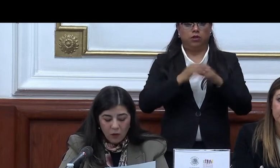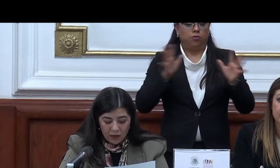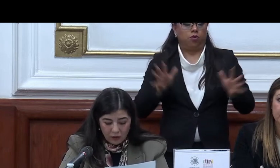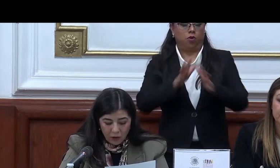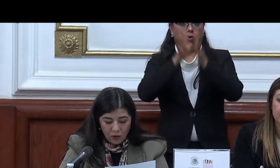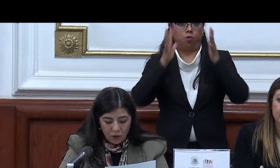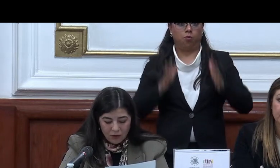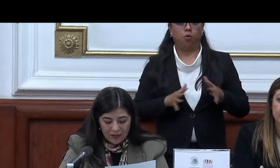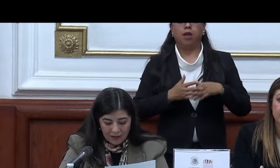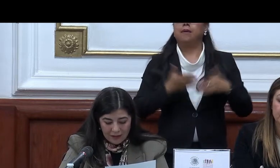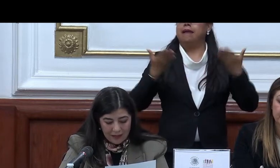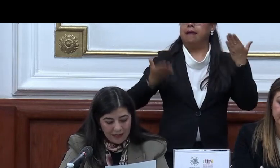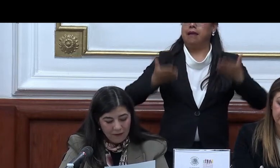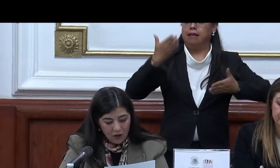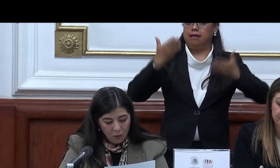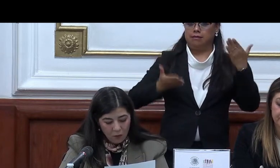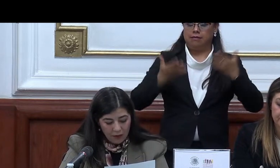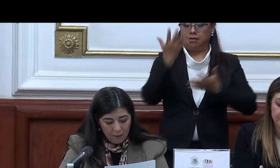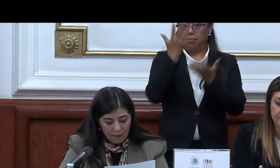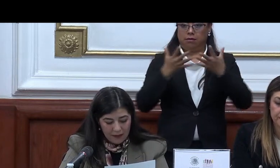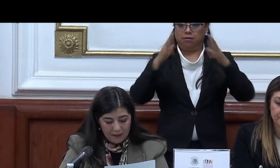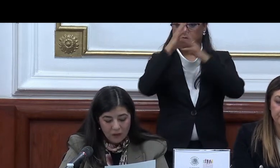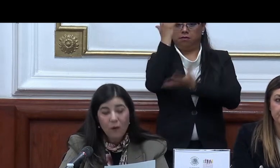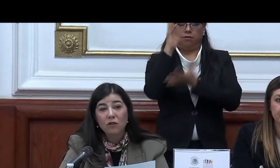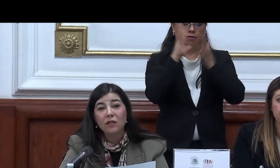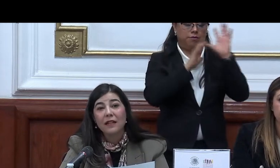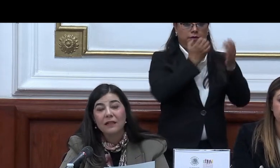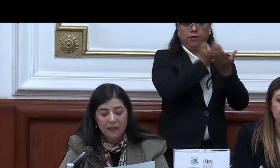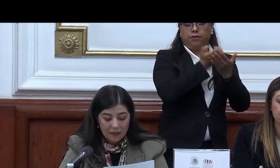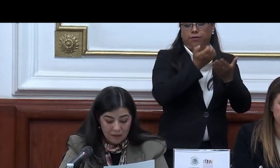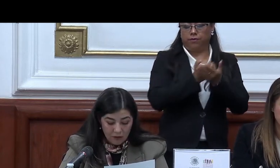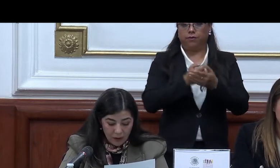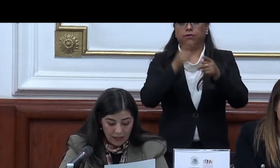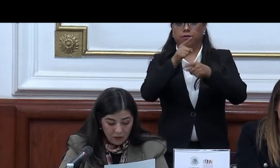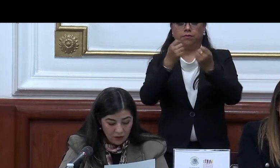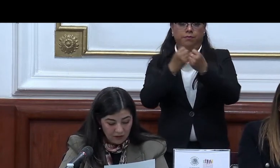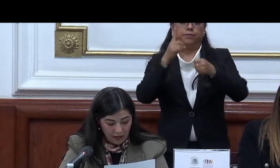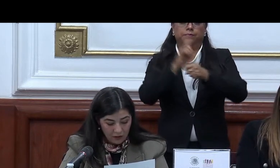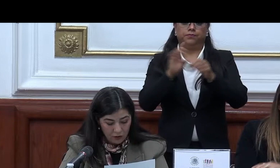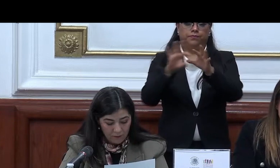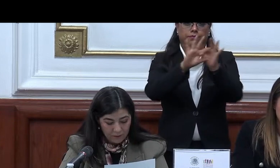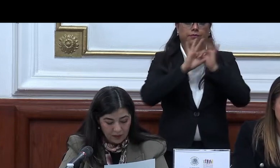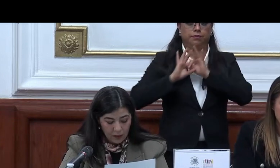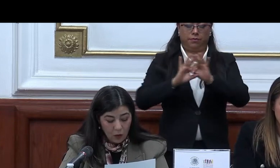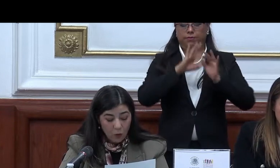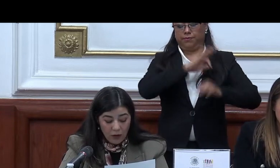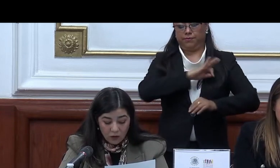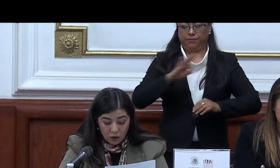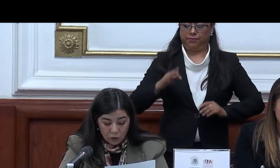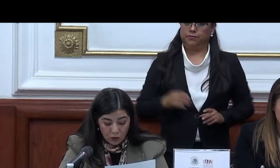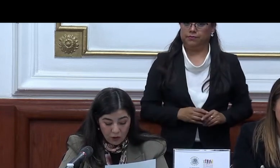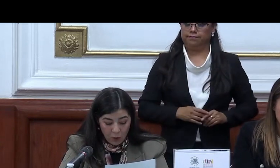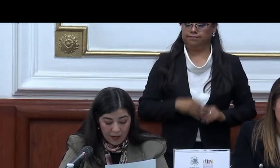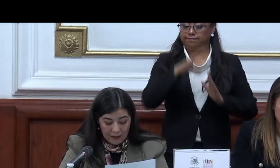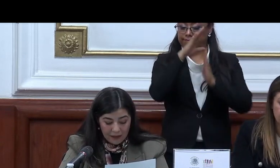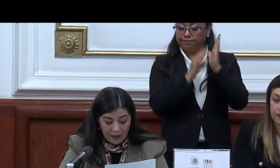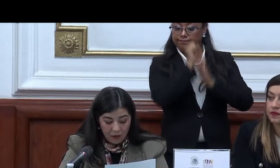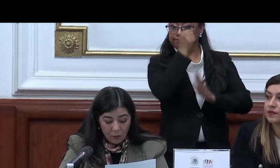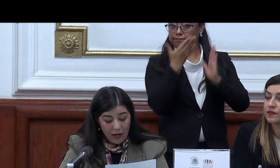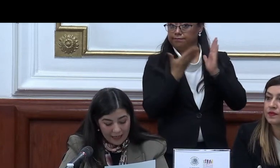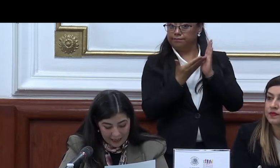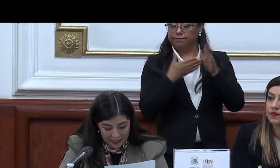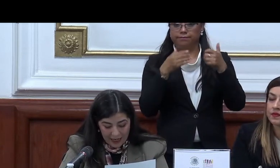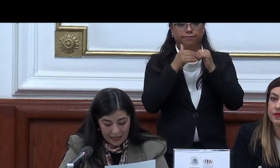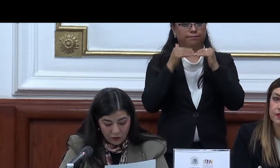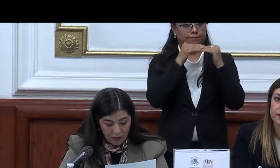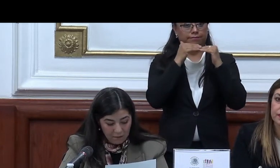un recordatorio constante de que el bien común debe prevalecer sobre los intereses individuales o sectarios. Una Constitución democrática como